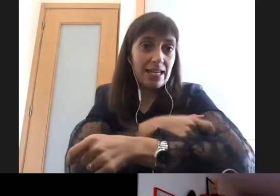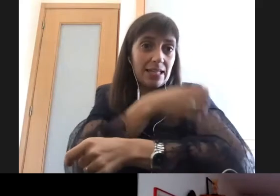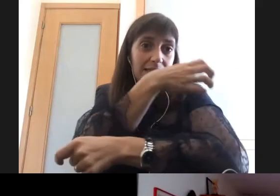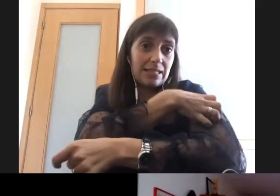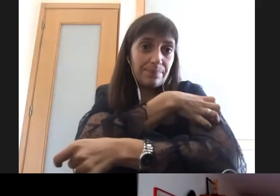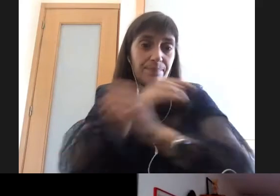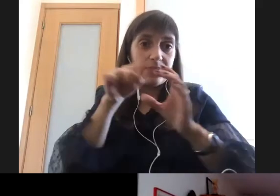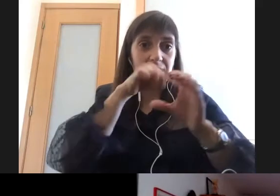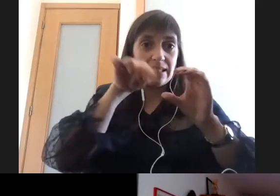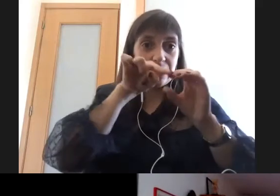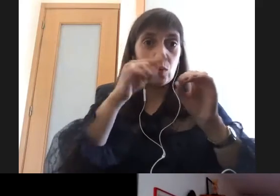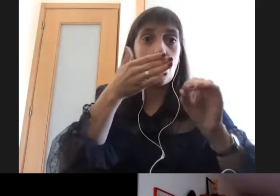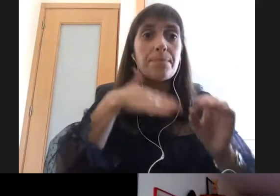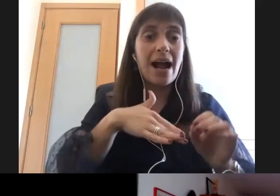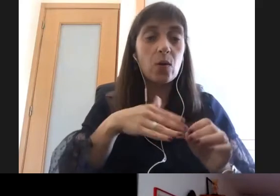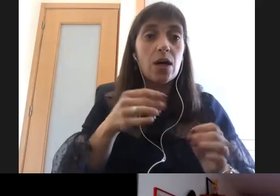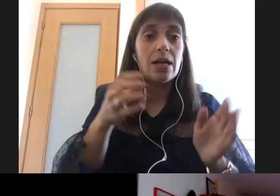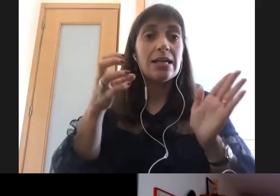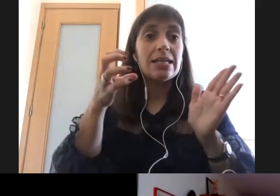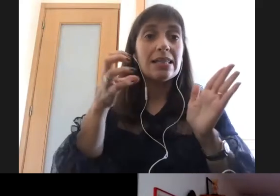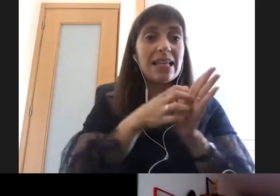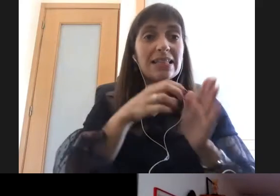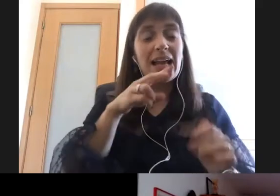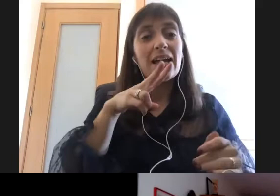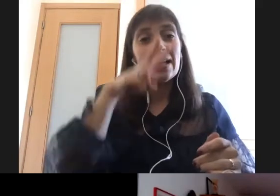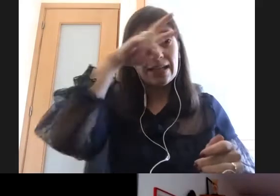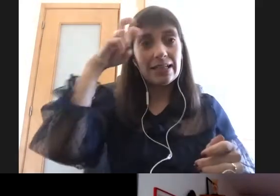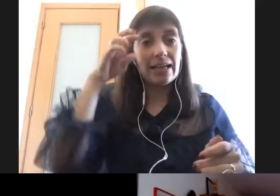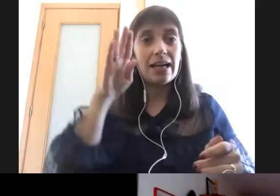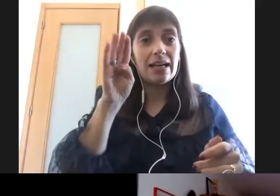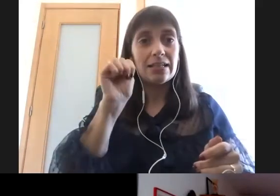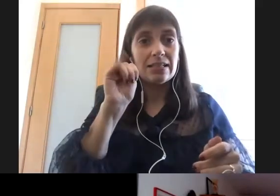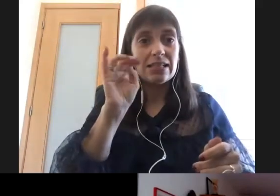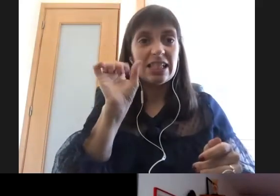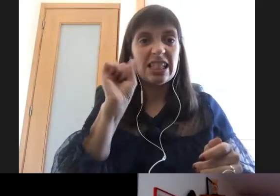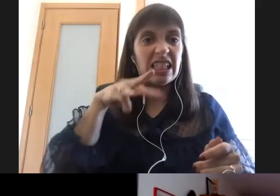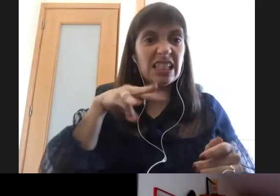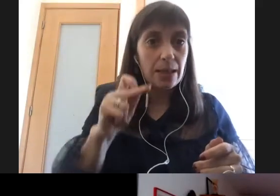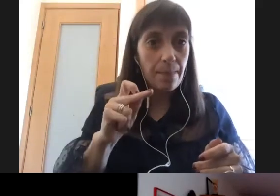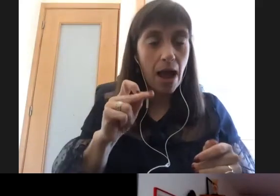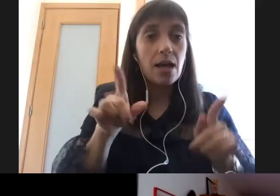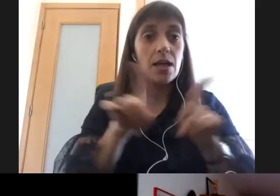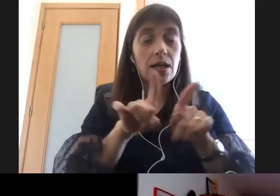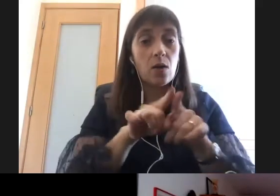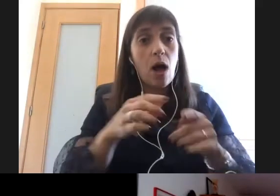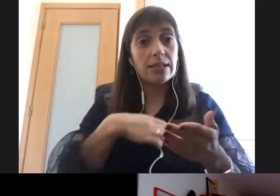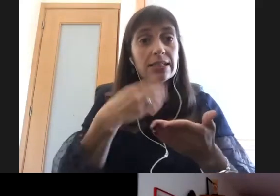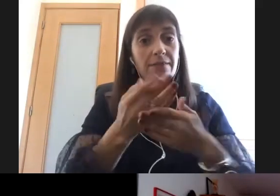centro e a letra grega sigma, que evidentemente indica somatório,